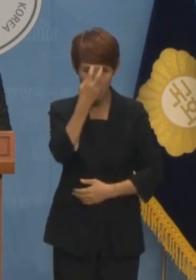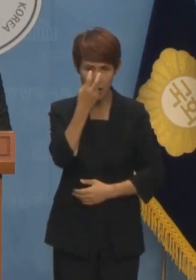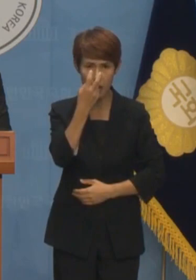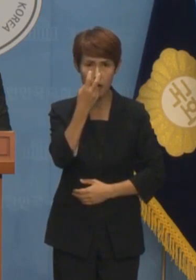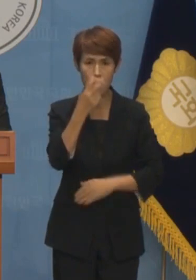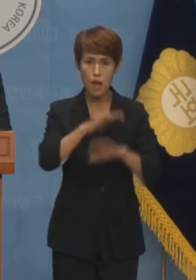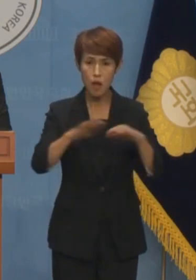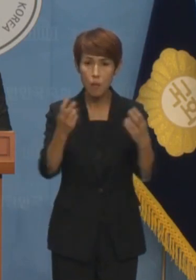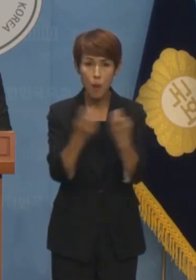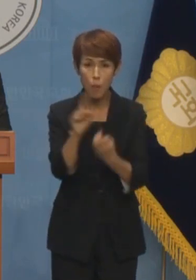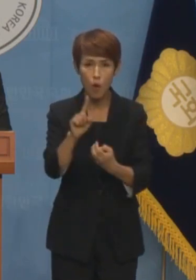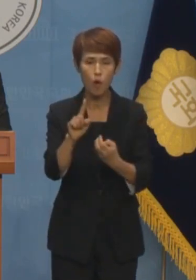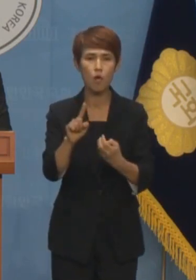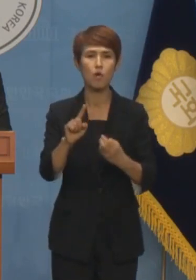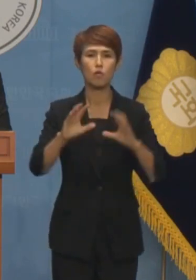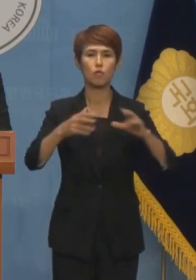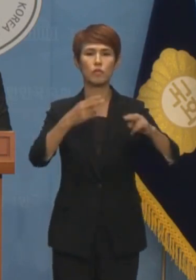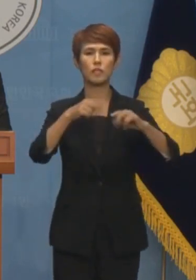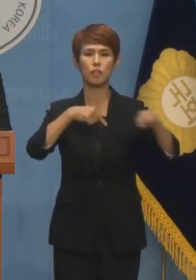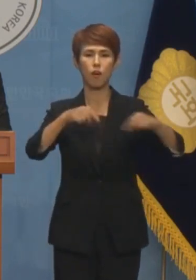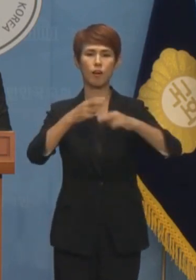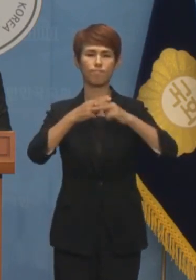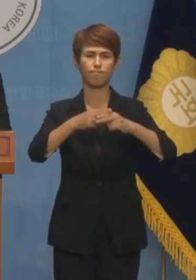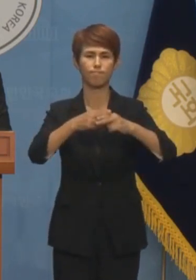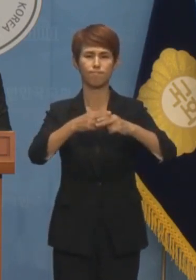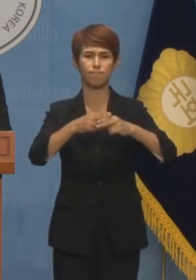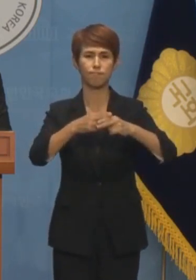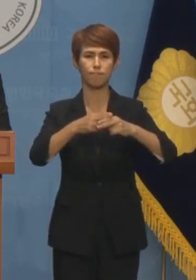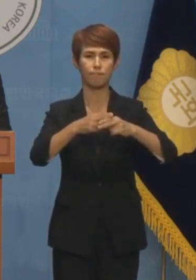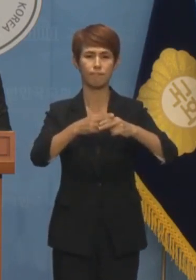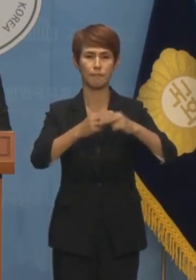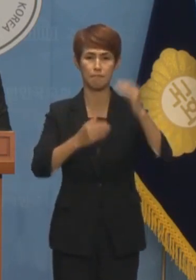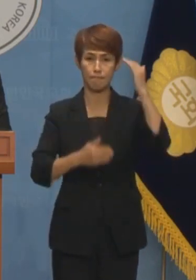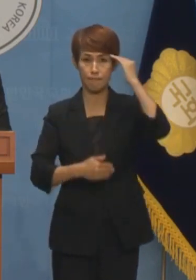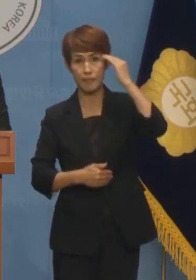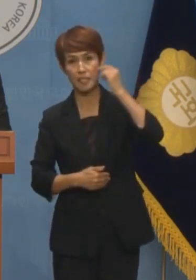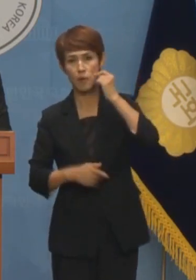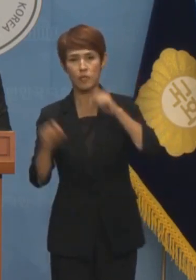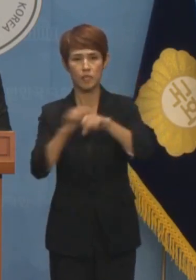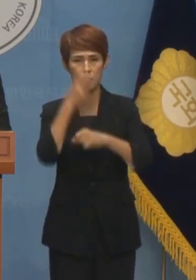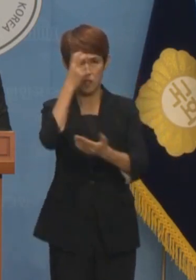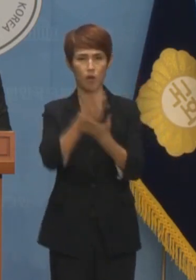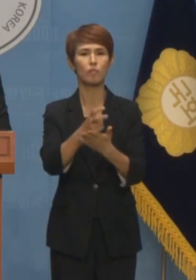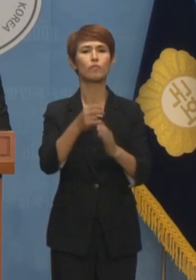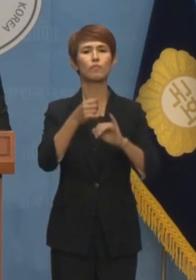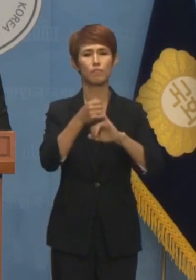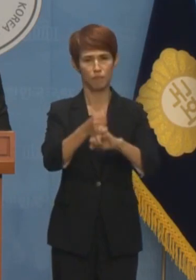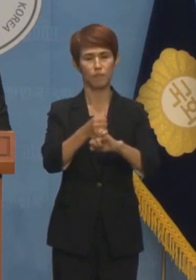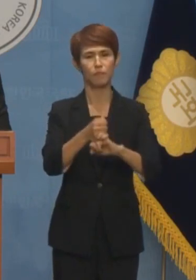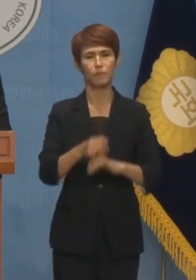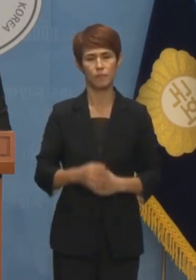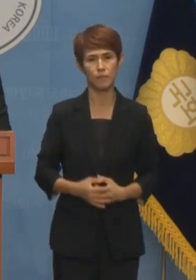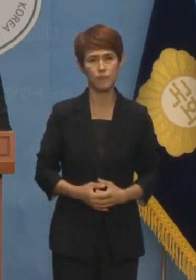유일한 방법은 국정농단 세력의 마수가 닿지 않는 특검뿐임이 입증되고 있습니다.